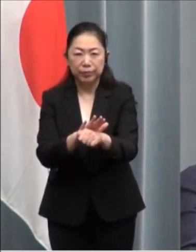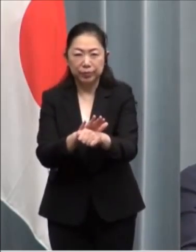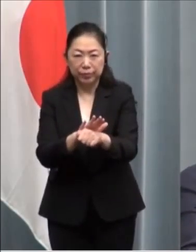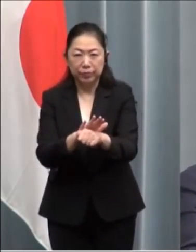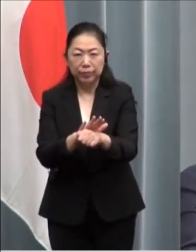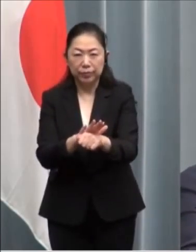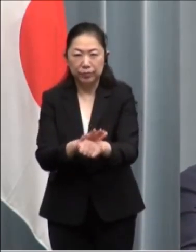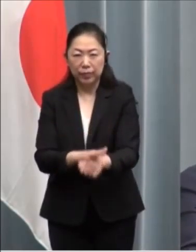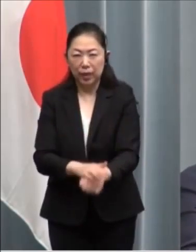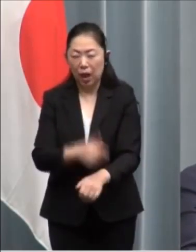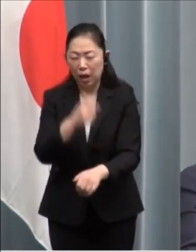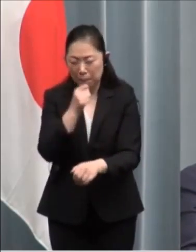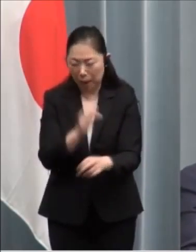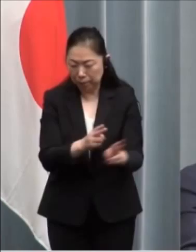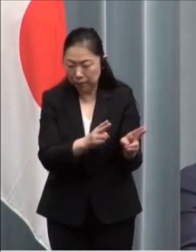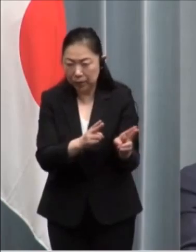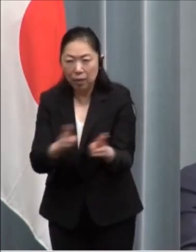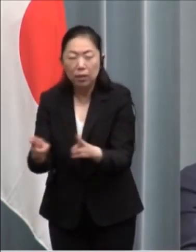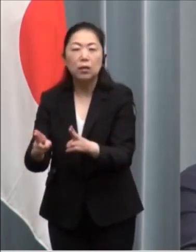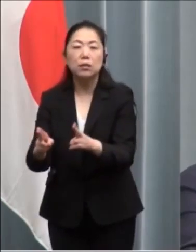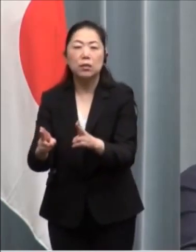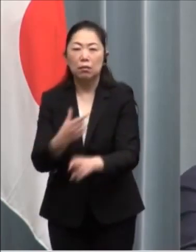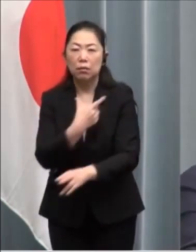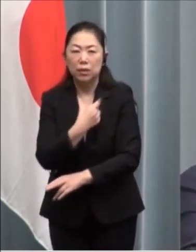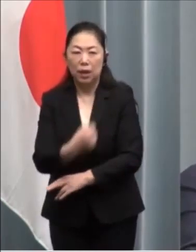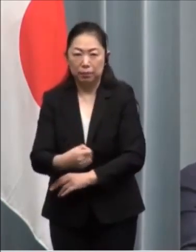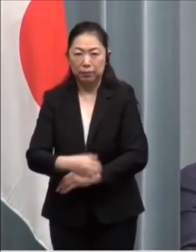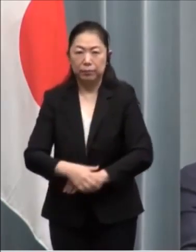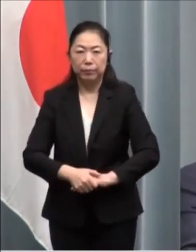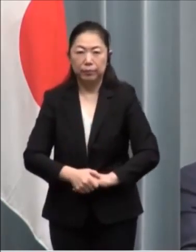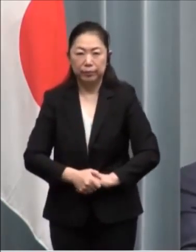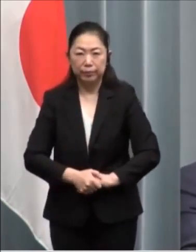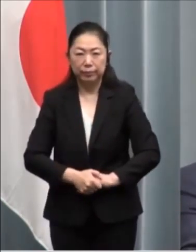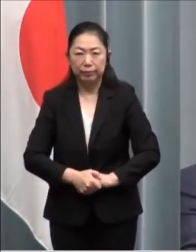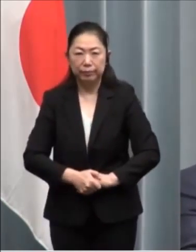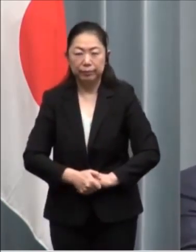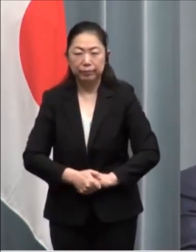その万全の体制を整えていきたいというふうに思います。